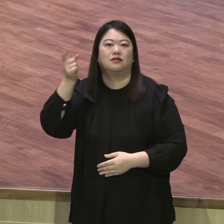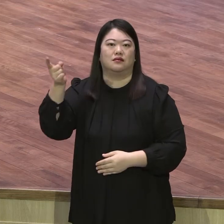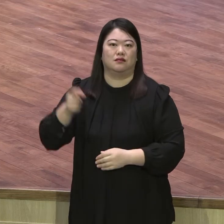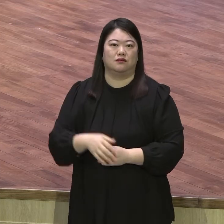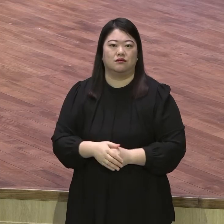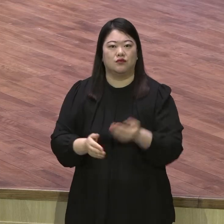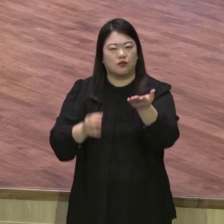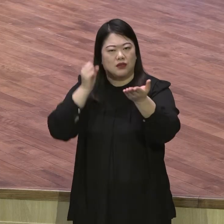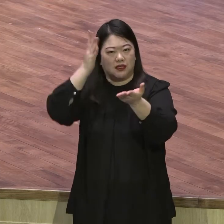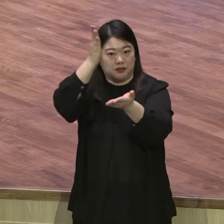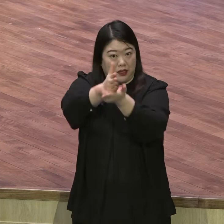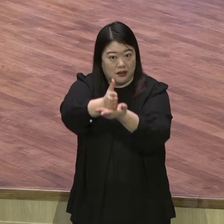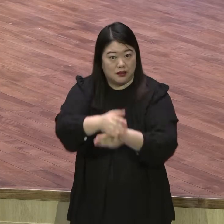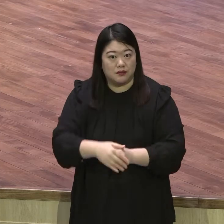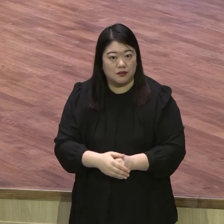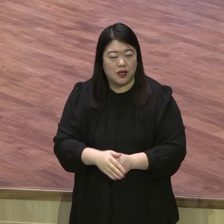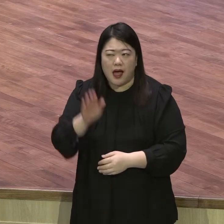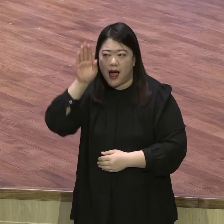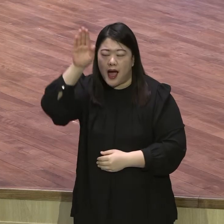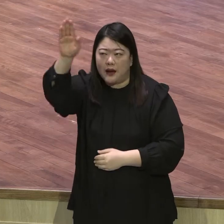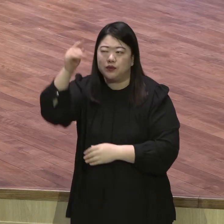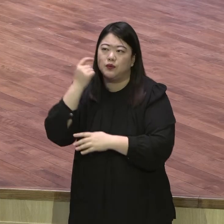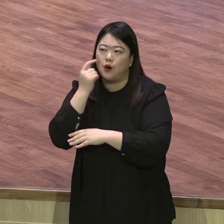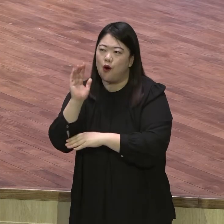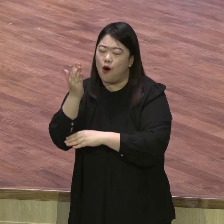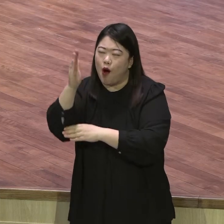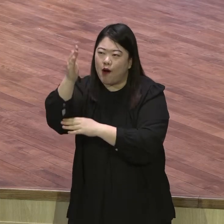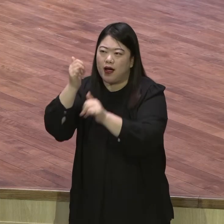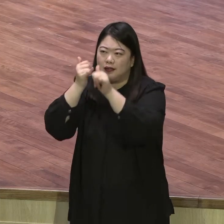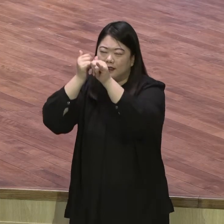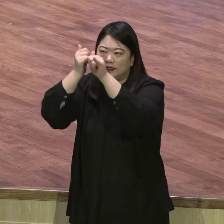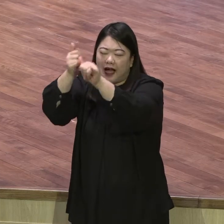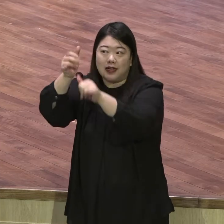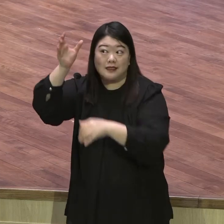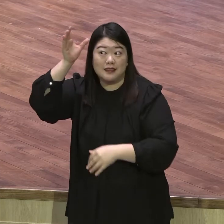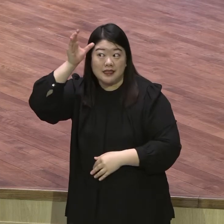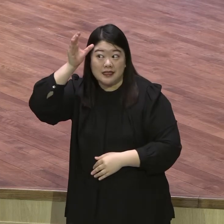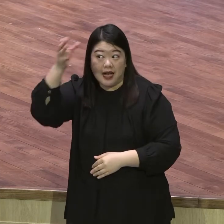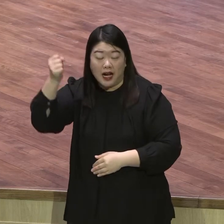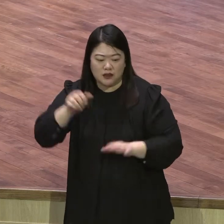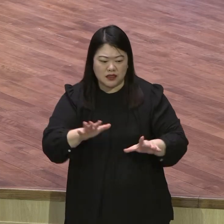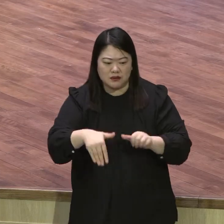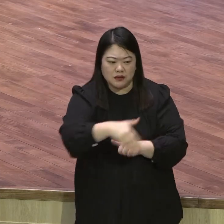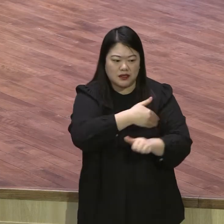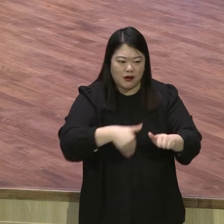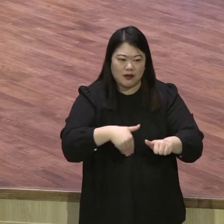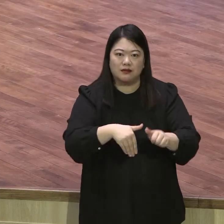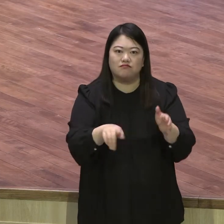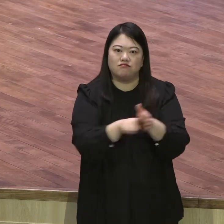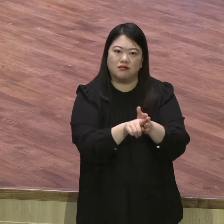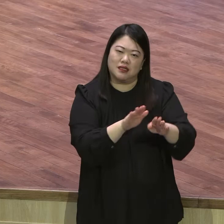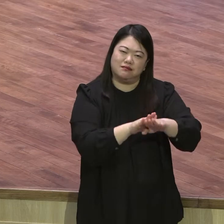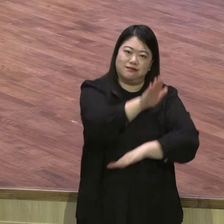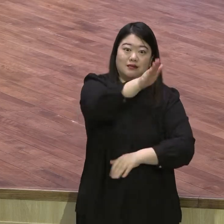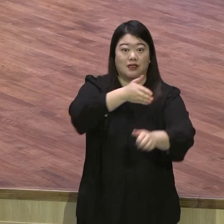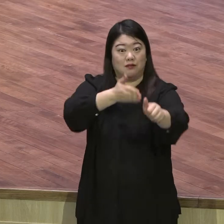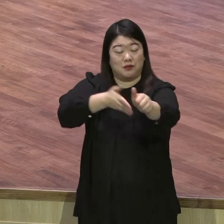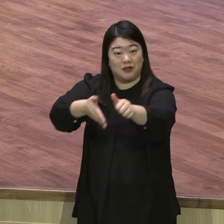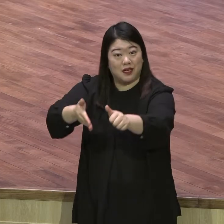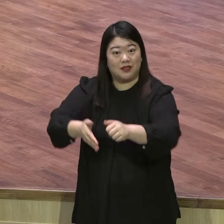마세요. 장차 임할 영광 바라보고 믿음에 전진하는 영계 전성도 되기를 주님으로 축복합니다.